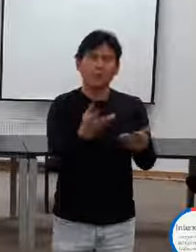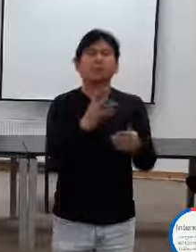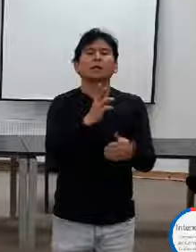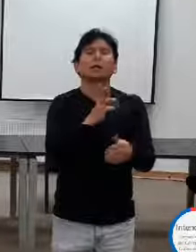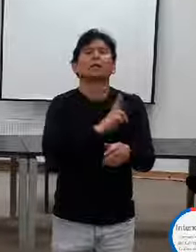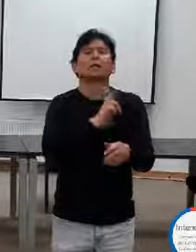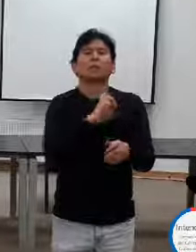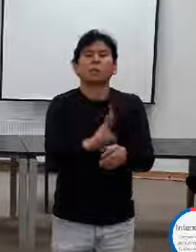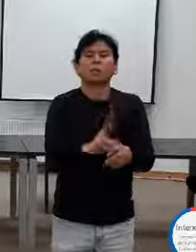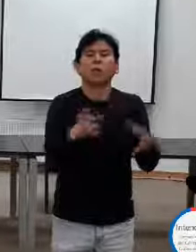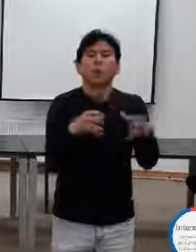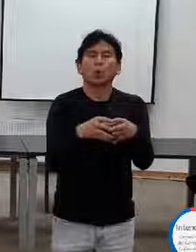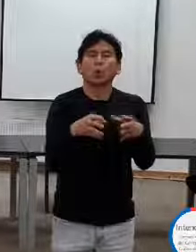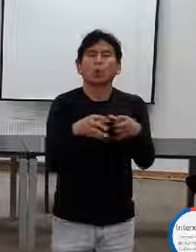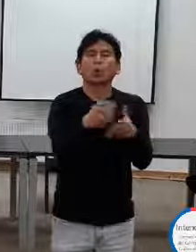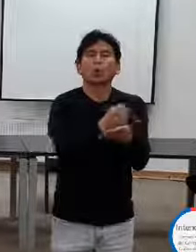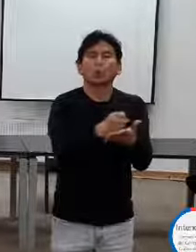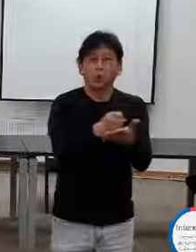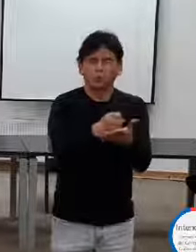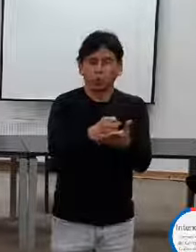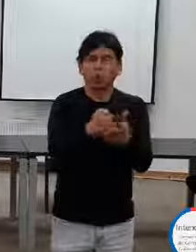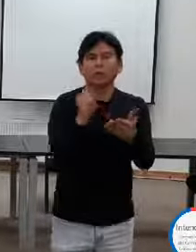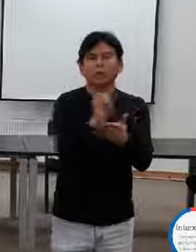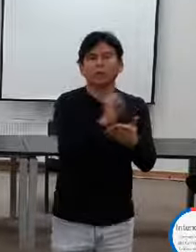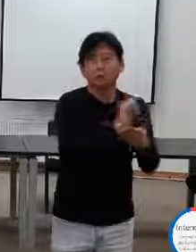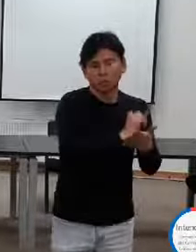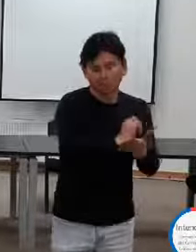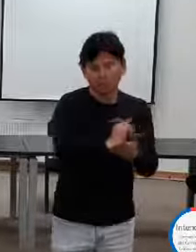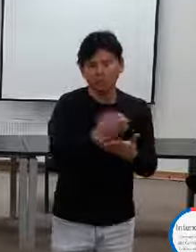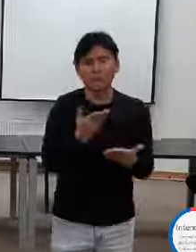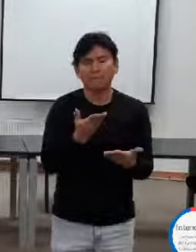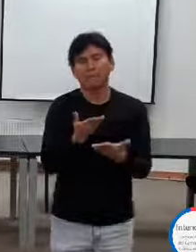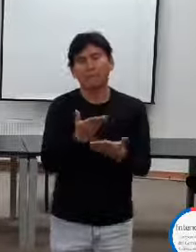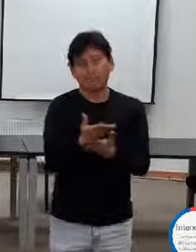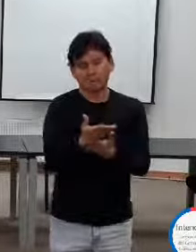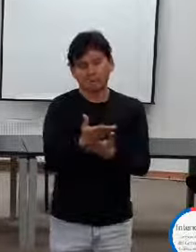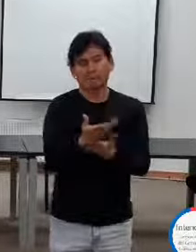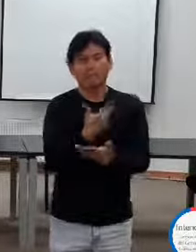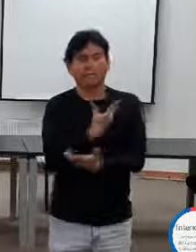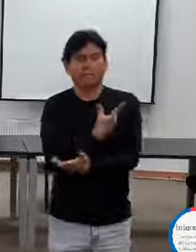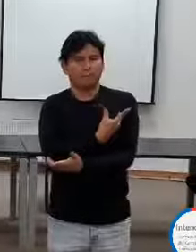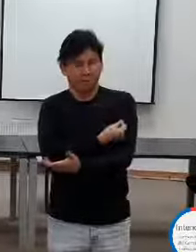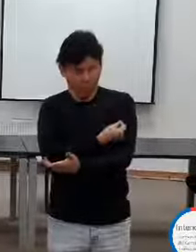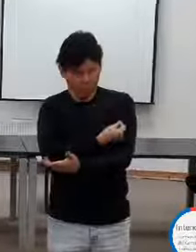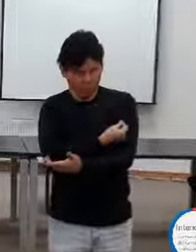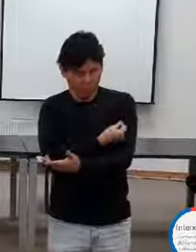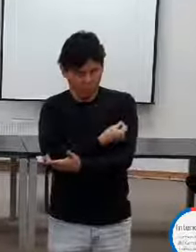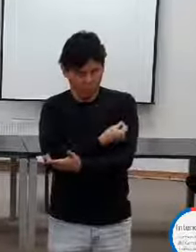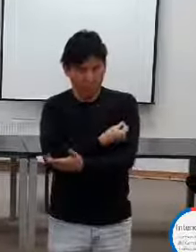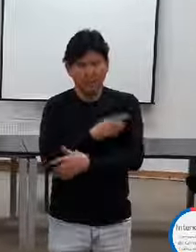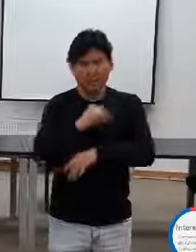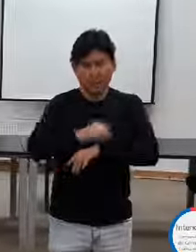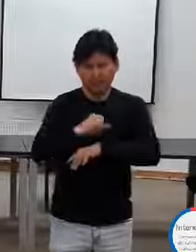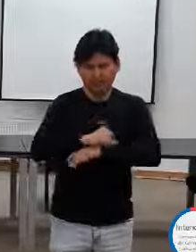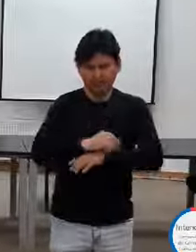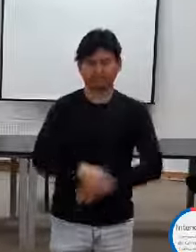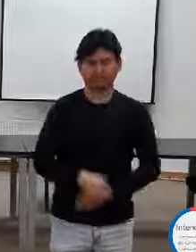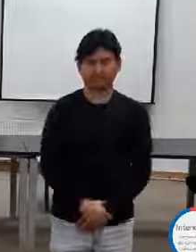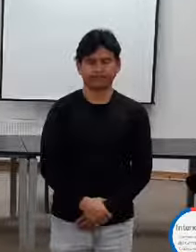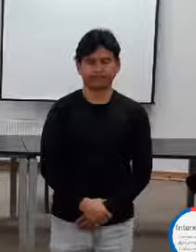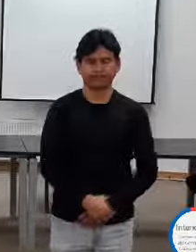peticiones y grupos institucionales que quieren inmunización en la región de Aysén.